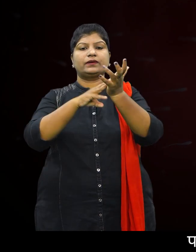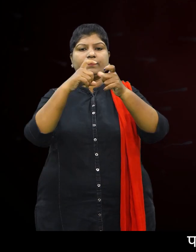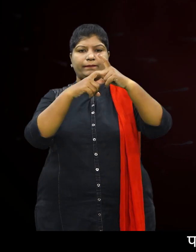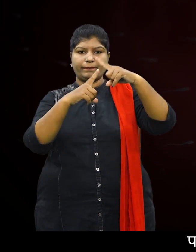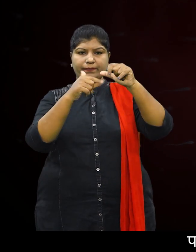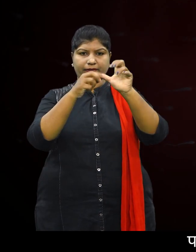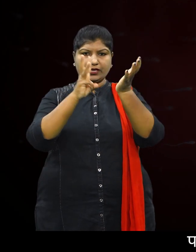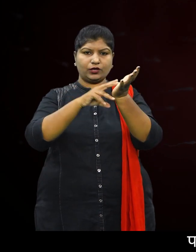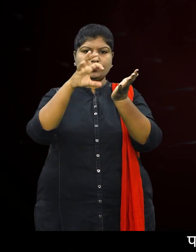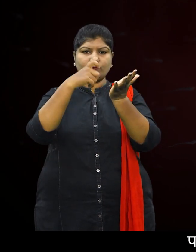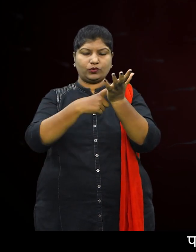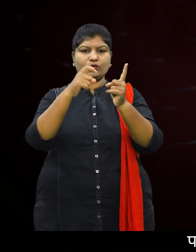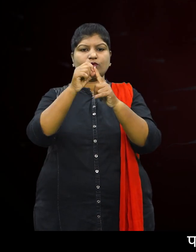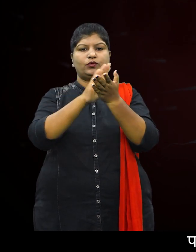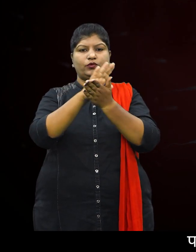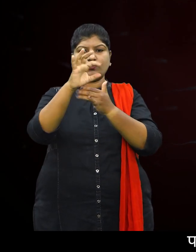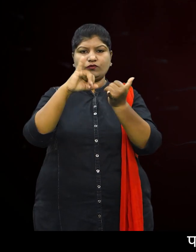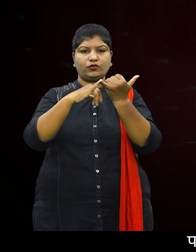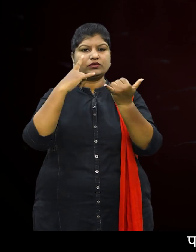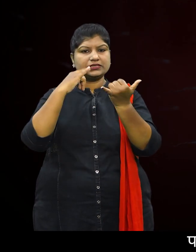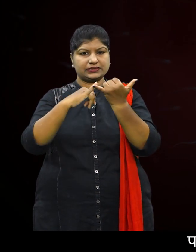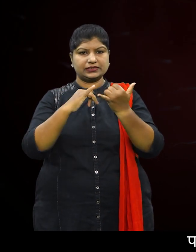परिवर्तन मेटामॉर्फोसिस,